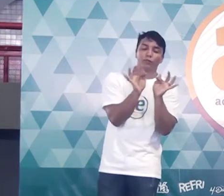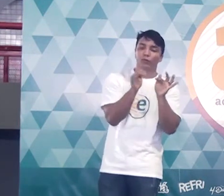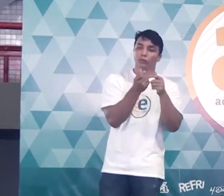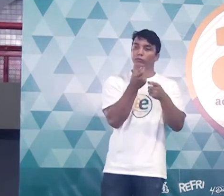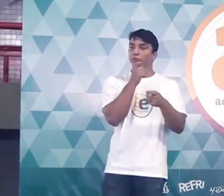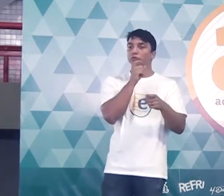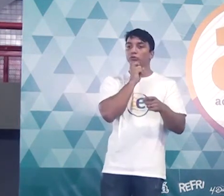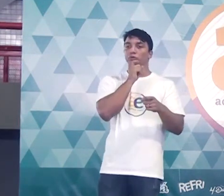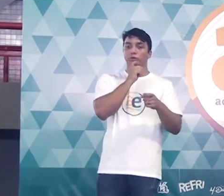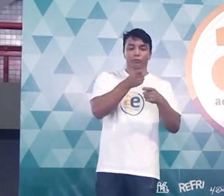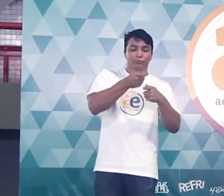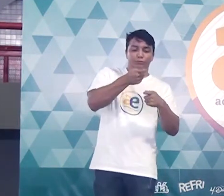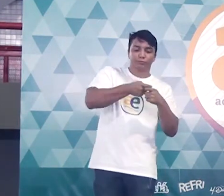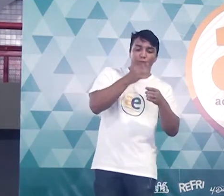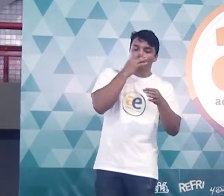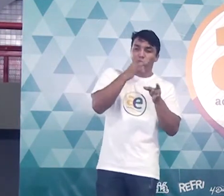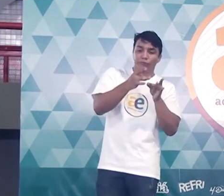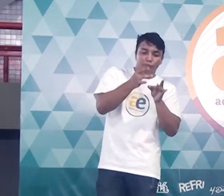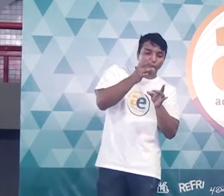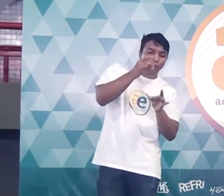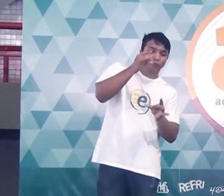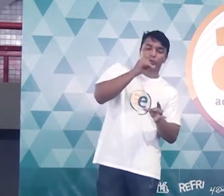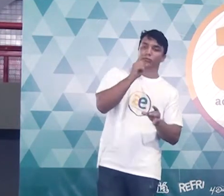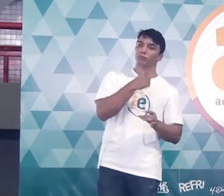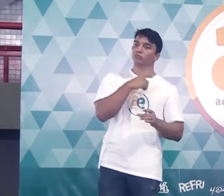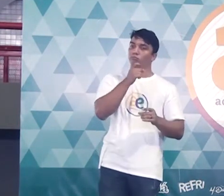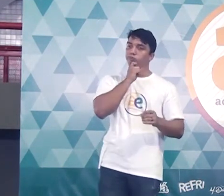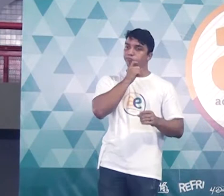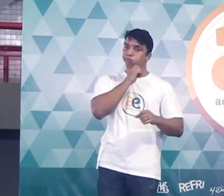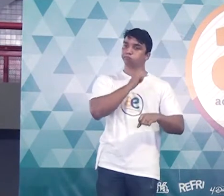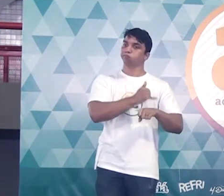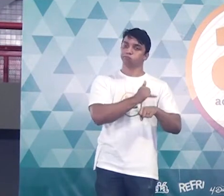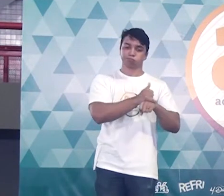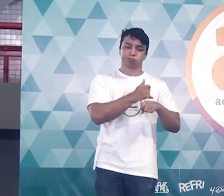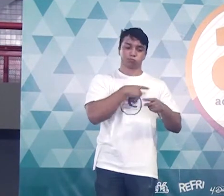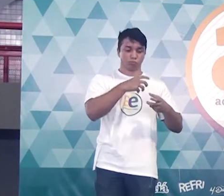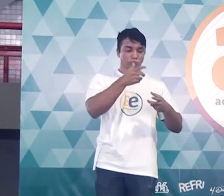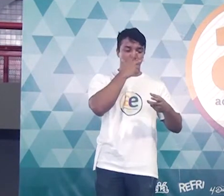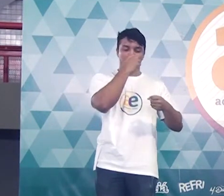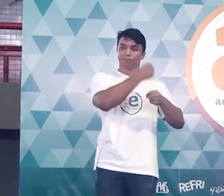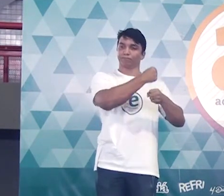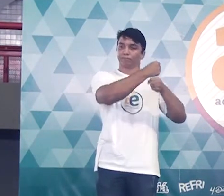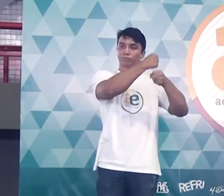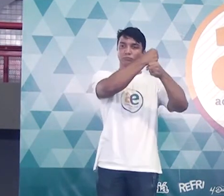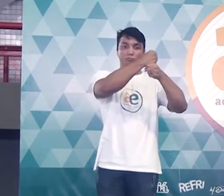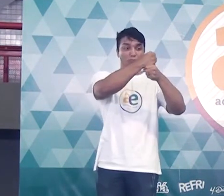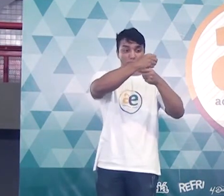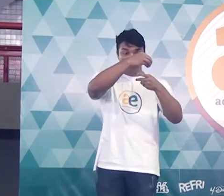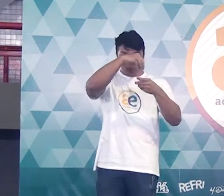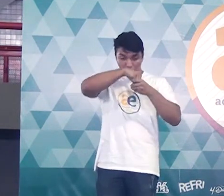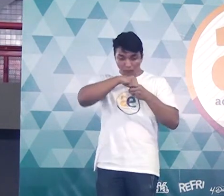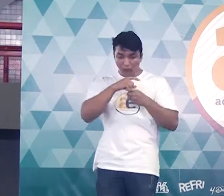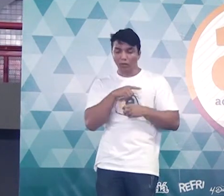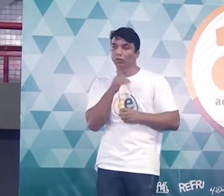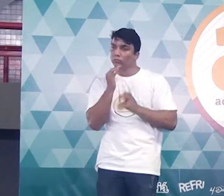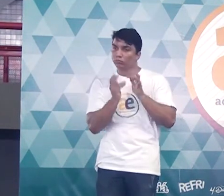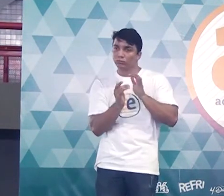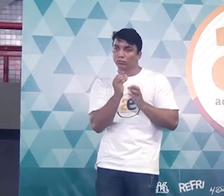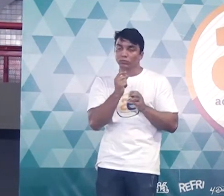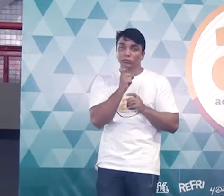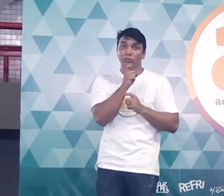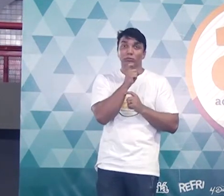iglus não são camadas finas, são grossas mesmo. Então, mesmo assim, mesmo tendo lá embaixo uma fogueirinha,